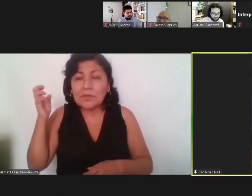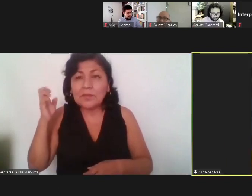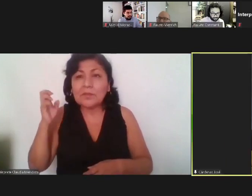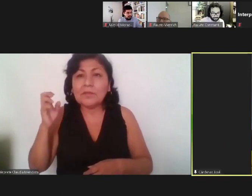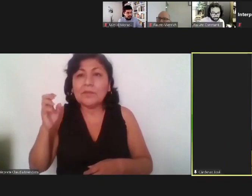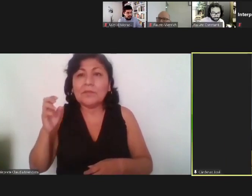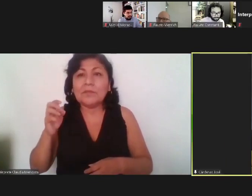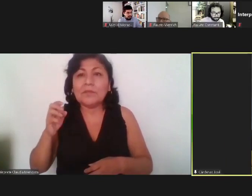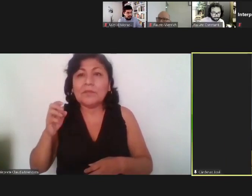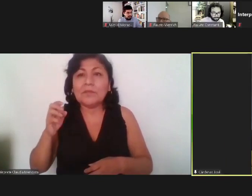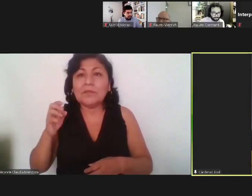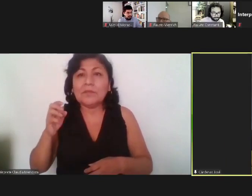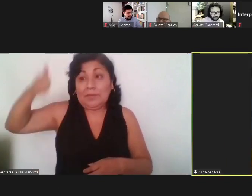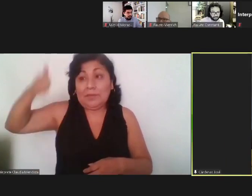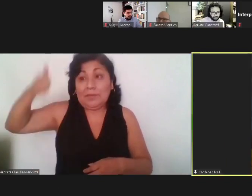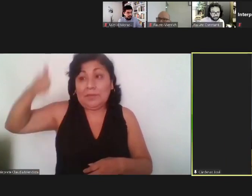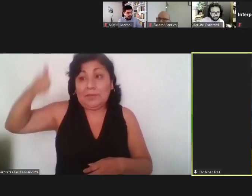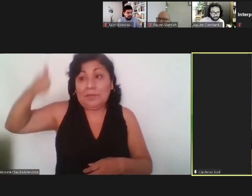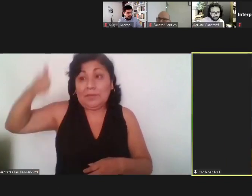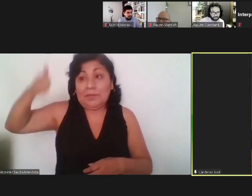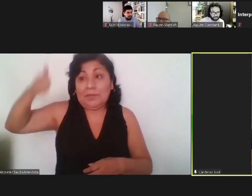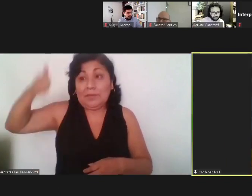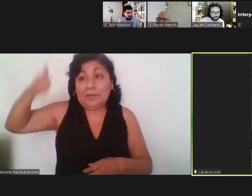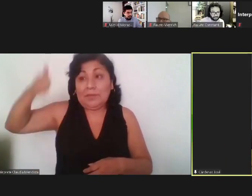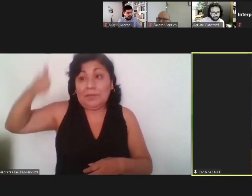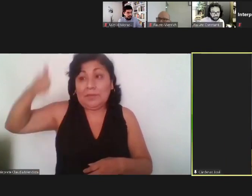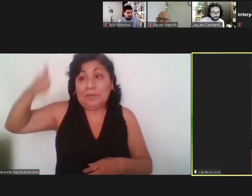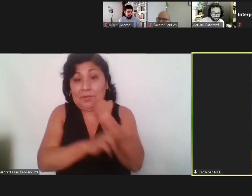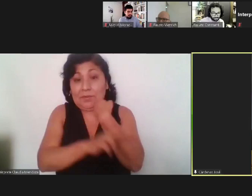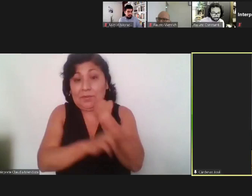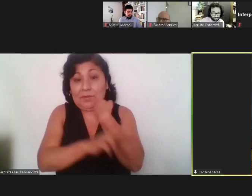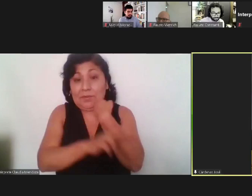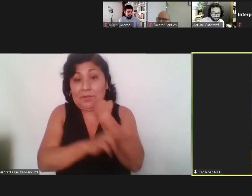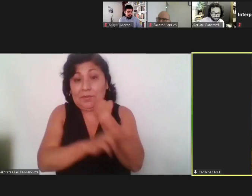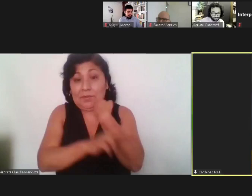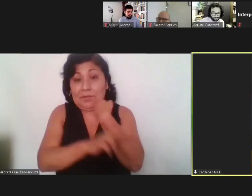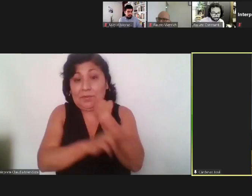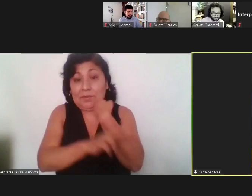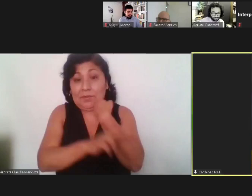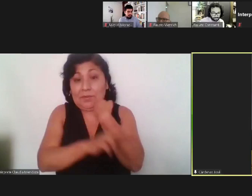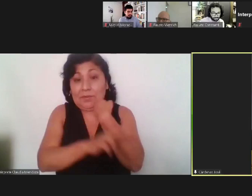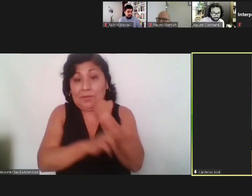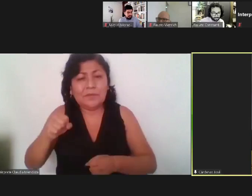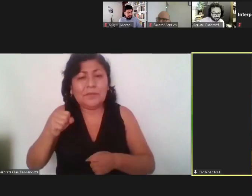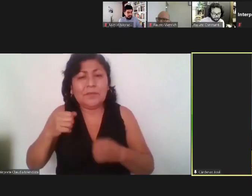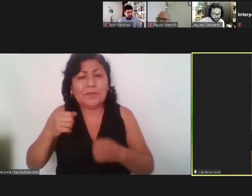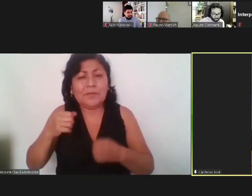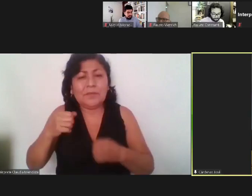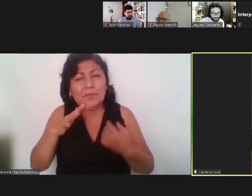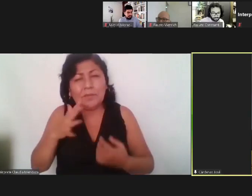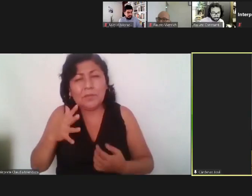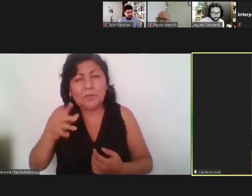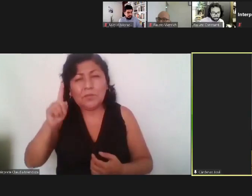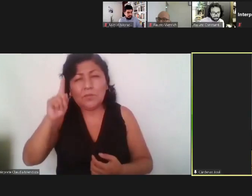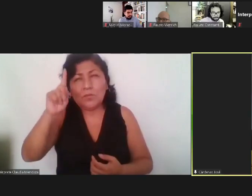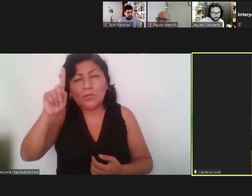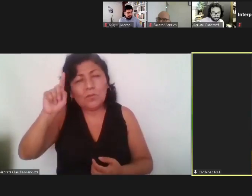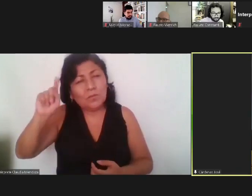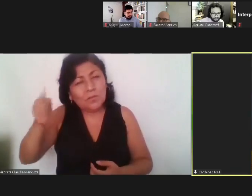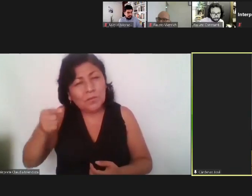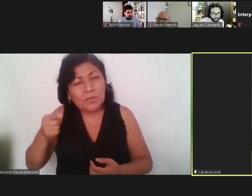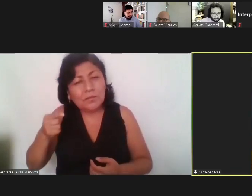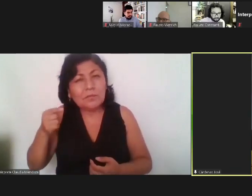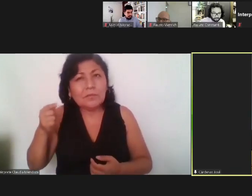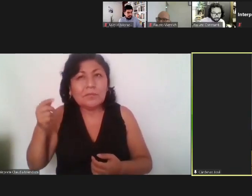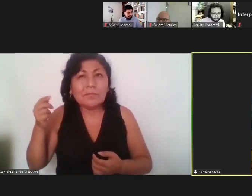en este caso sí se han estado haciendo bastante trabajo, que tienen más de 1000 audiolibros y que